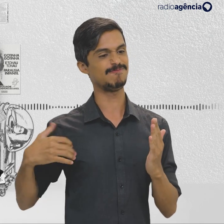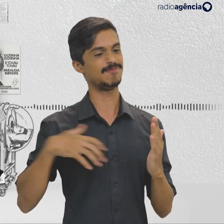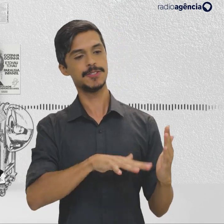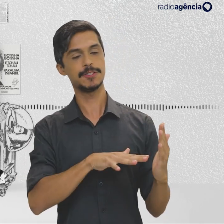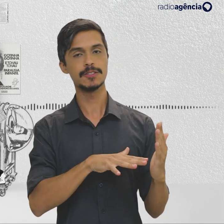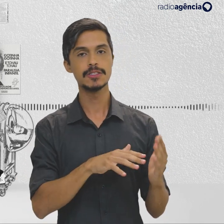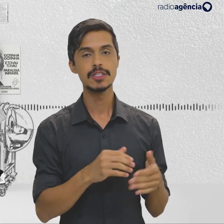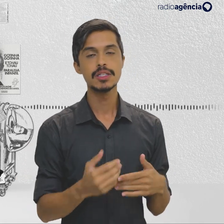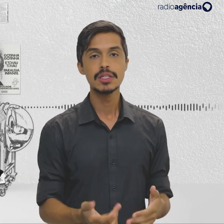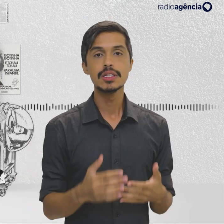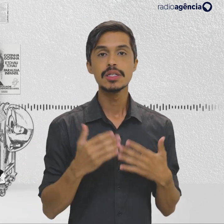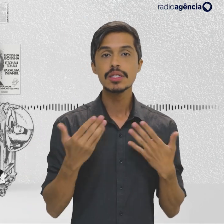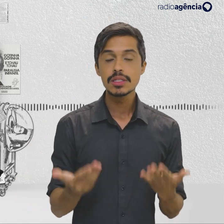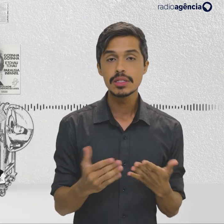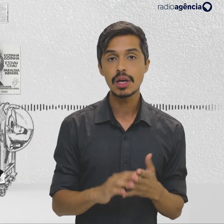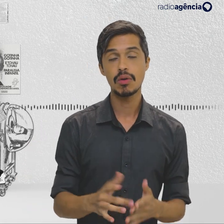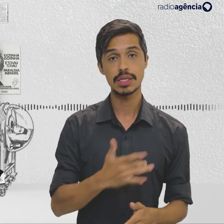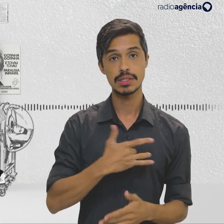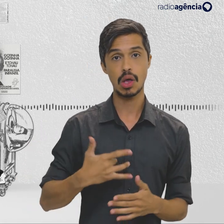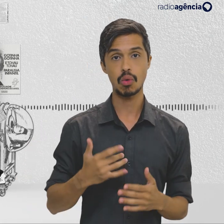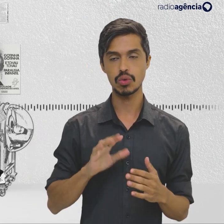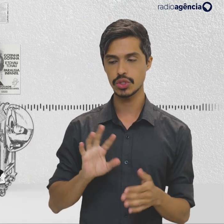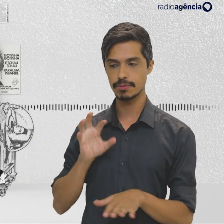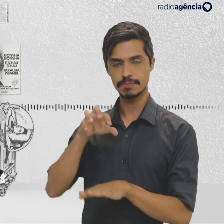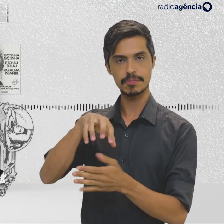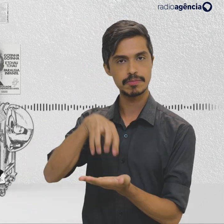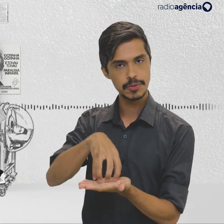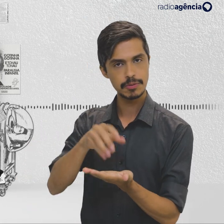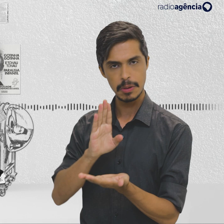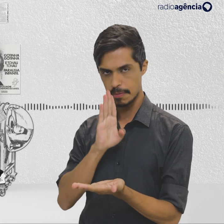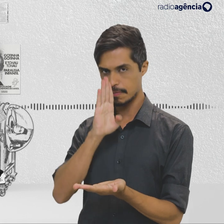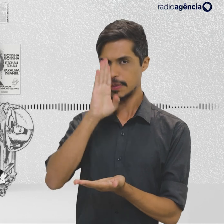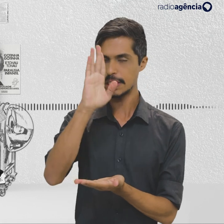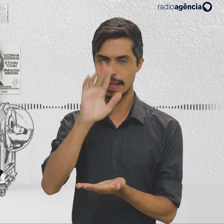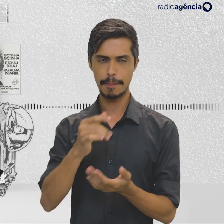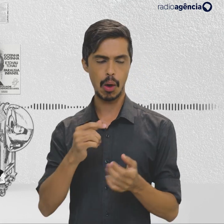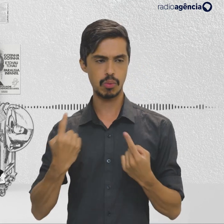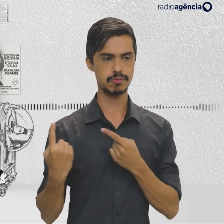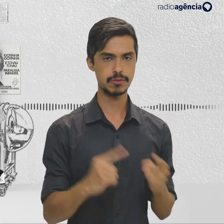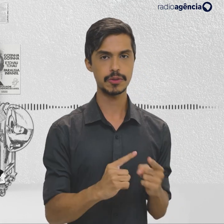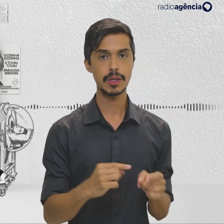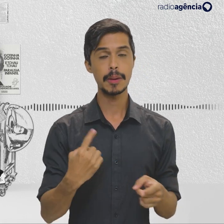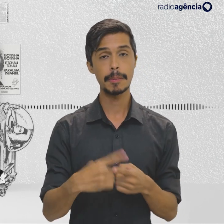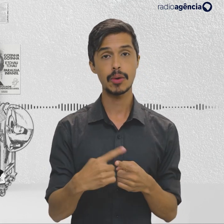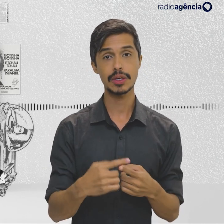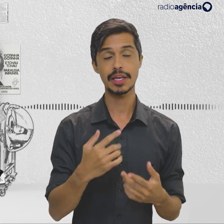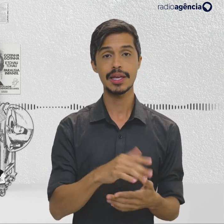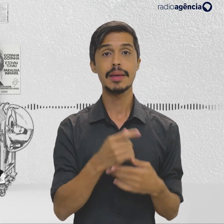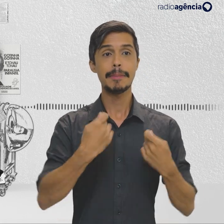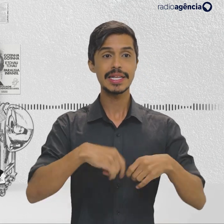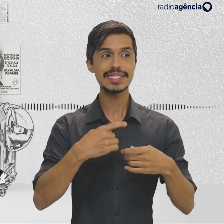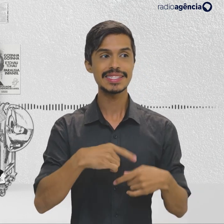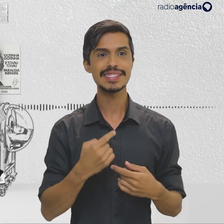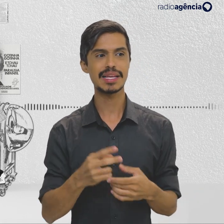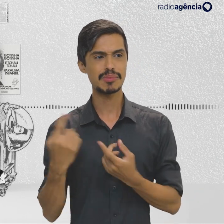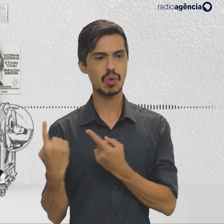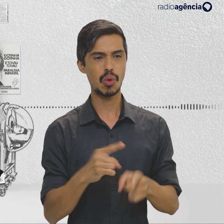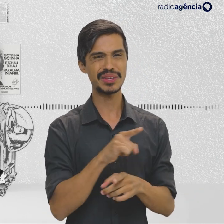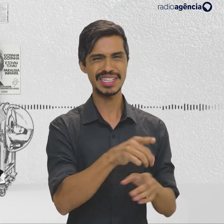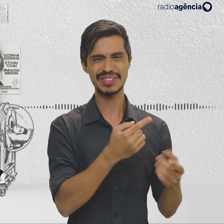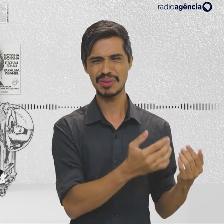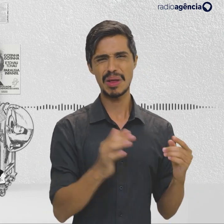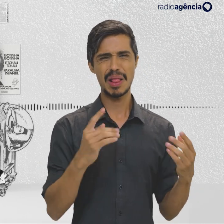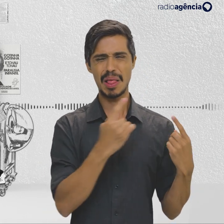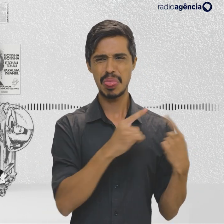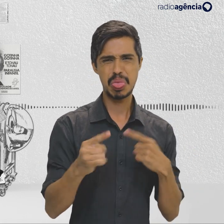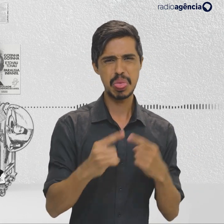e a saúde tem sido um piloto Nisso porque a desinformação é algo que inclusive ameaça a nossa democracia Então temos aí um